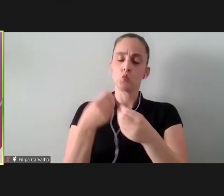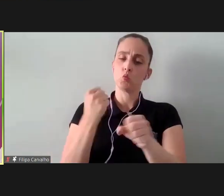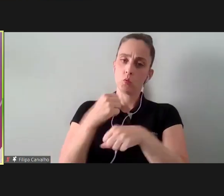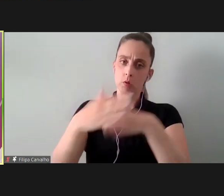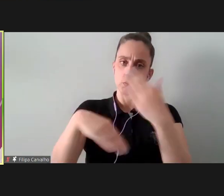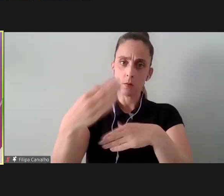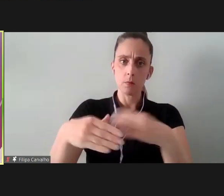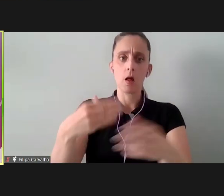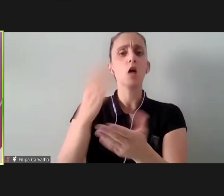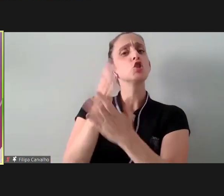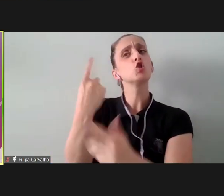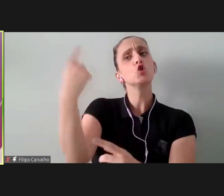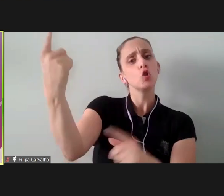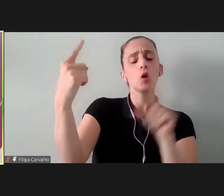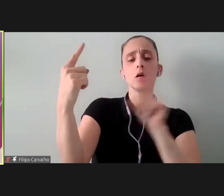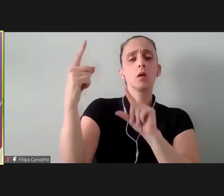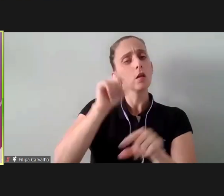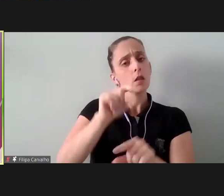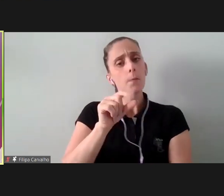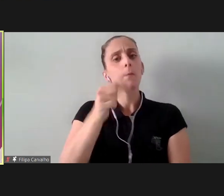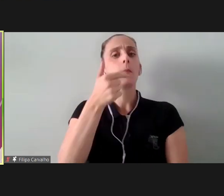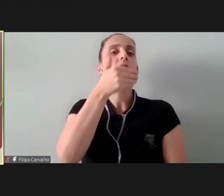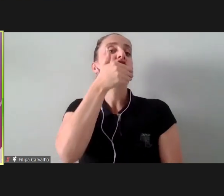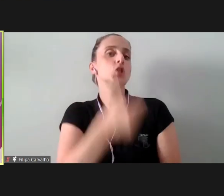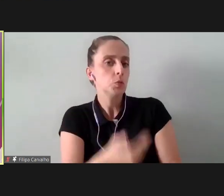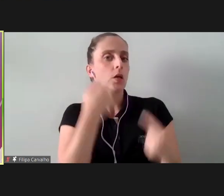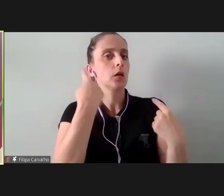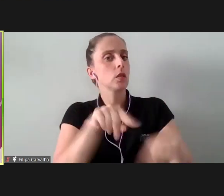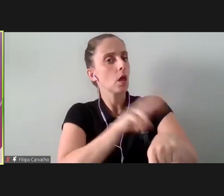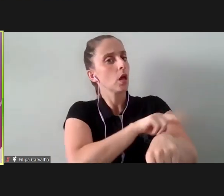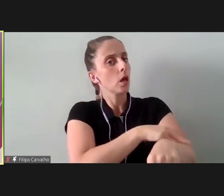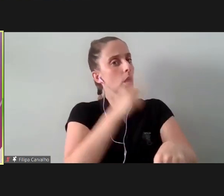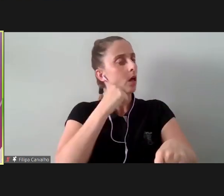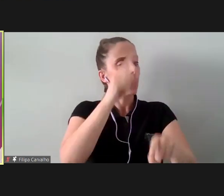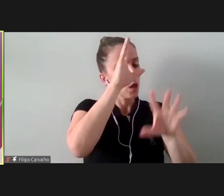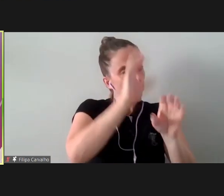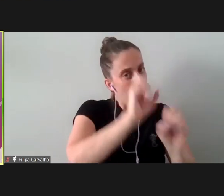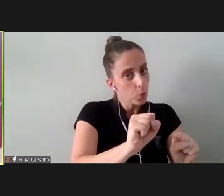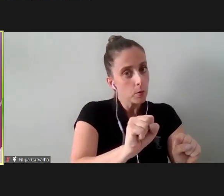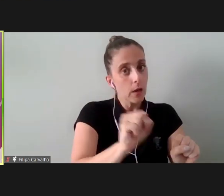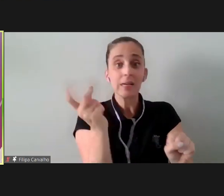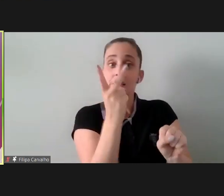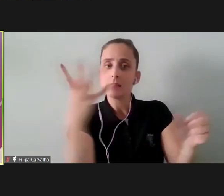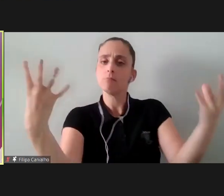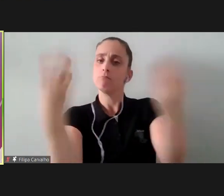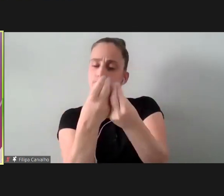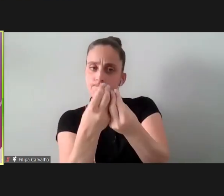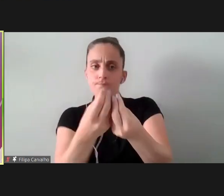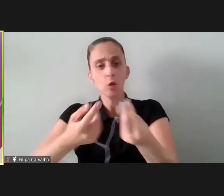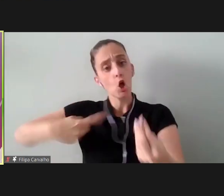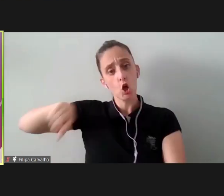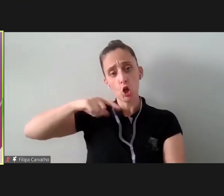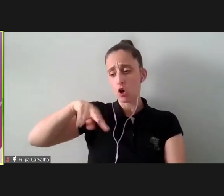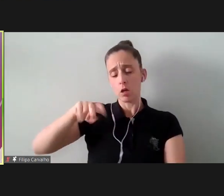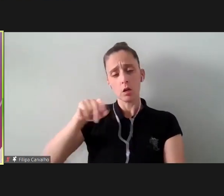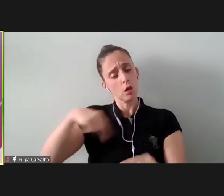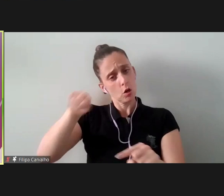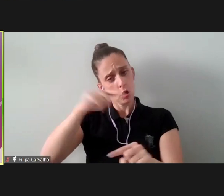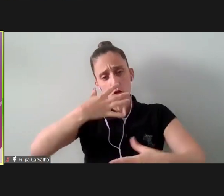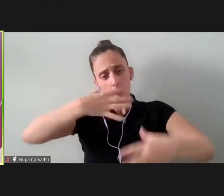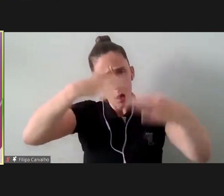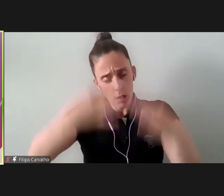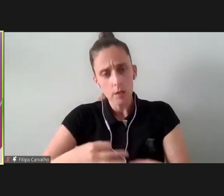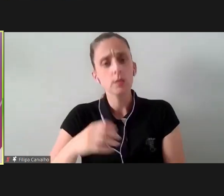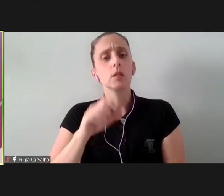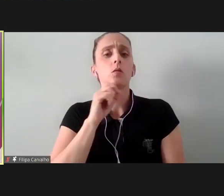especialistas da administração pública que têm o tal saber fazer e o conhecimento empírico. E é aqui que nós acreditamos que está a nossa proposta de valor